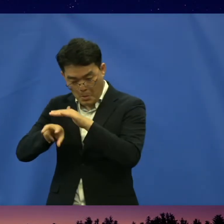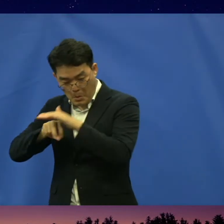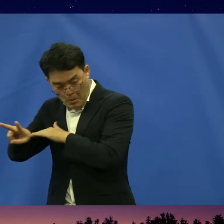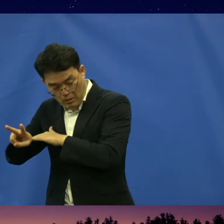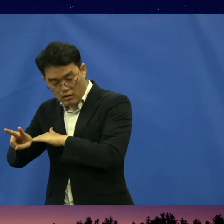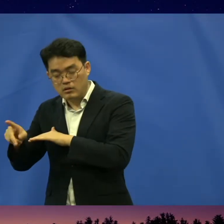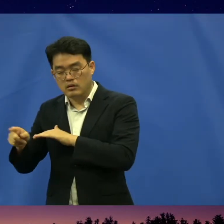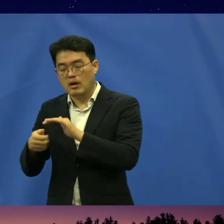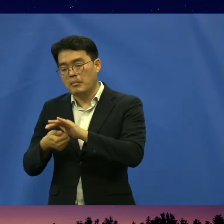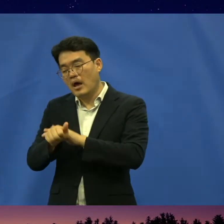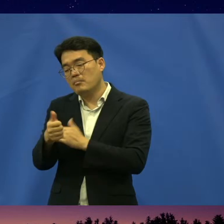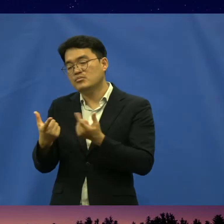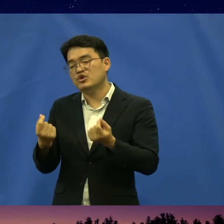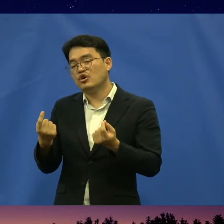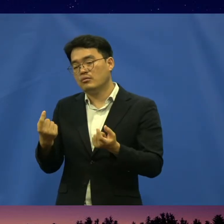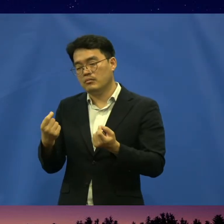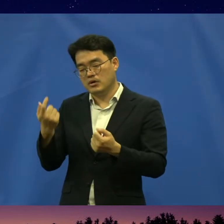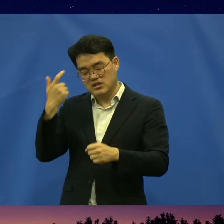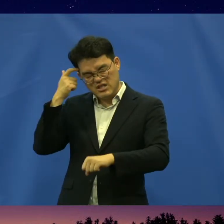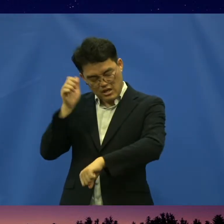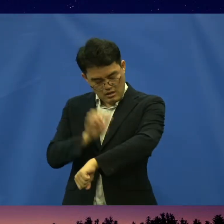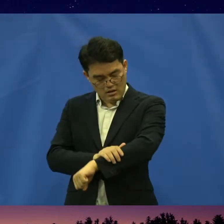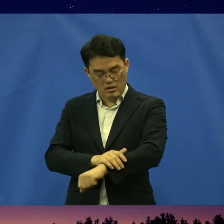순결과 지혜가 같이 있어야 합니다.